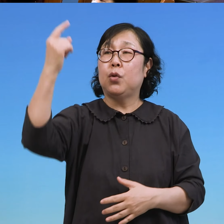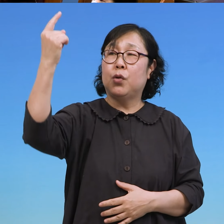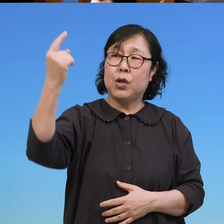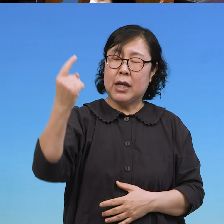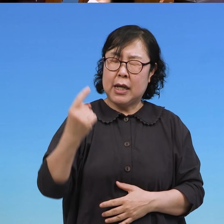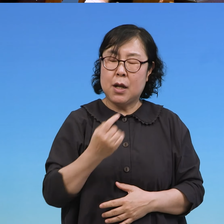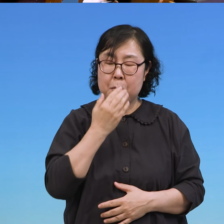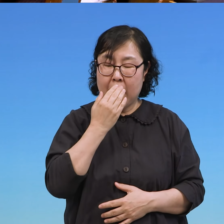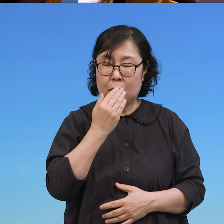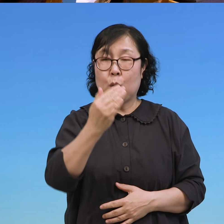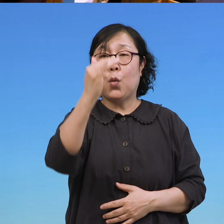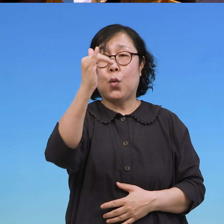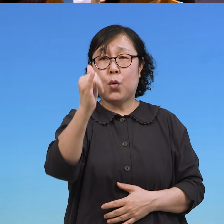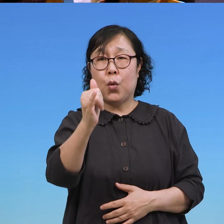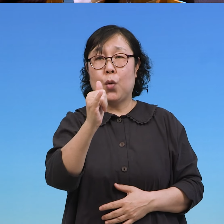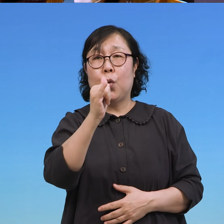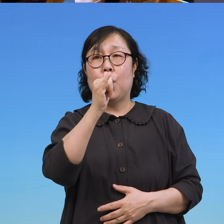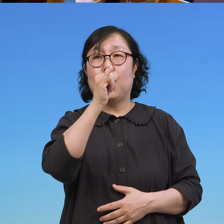오늘 임하도록